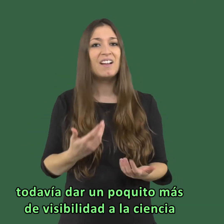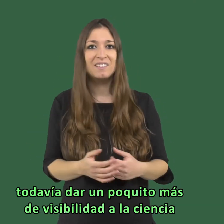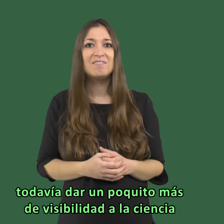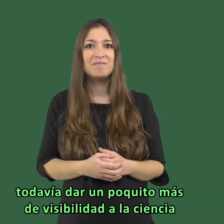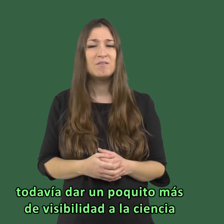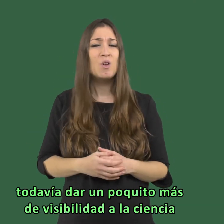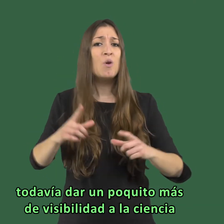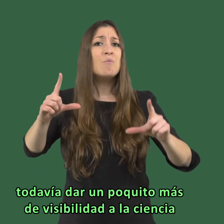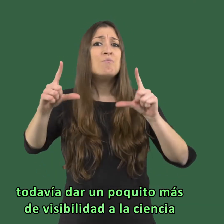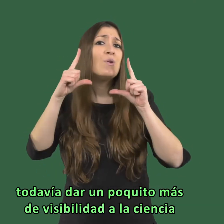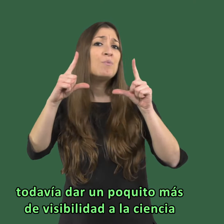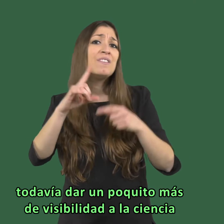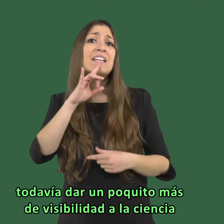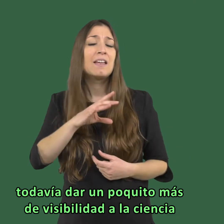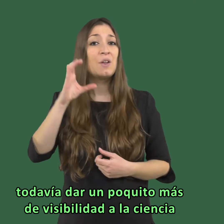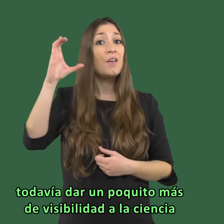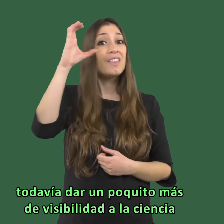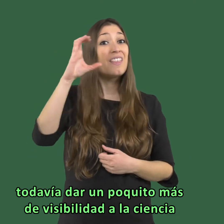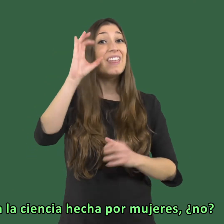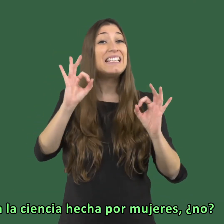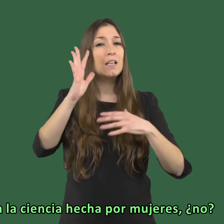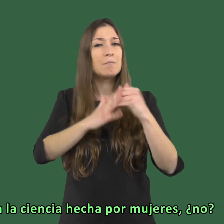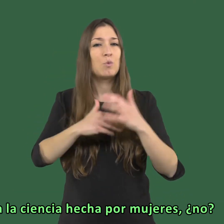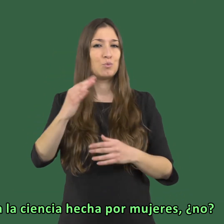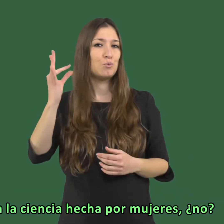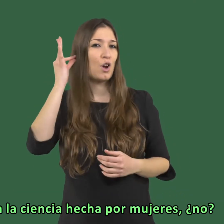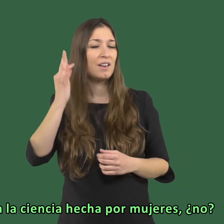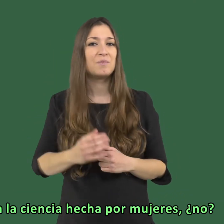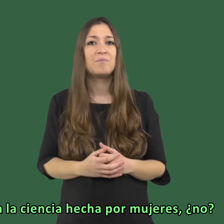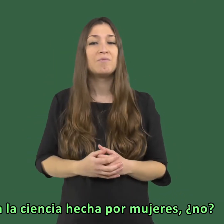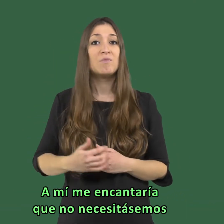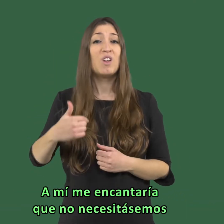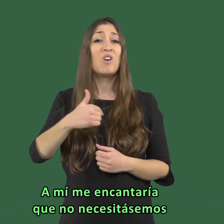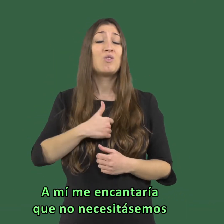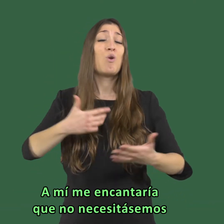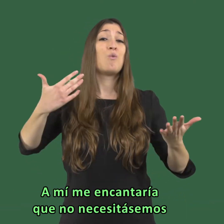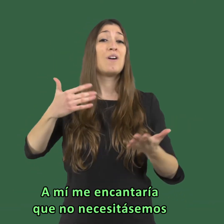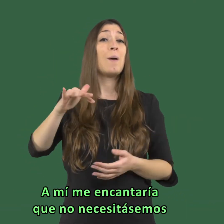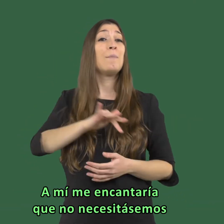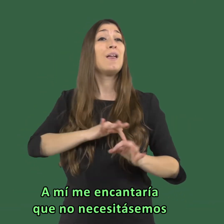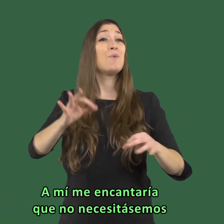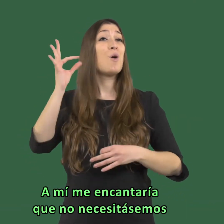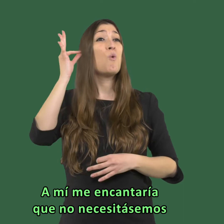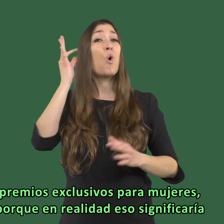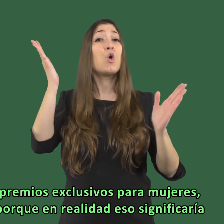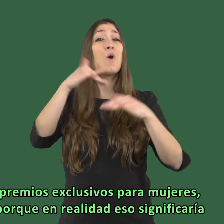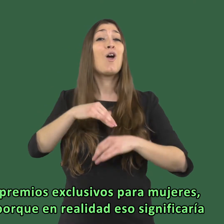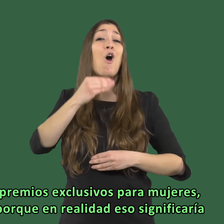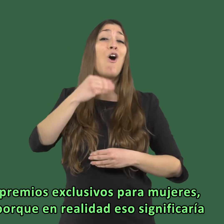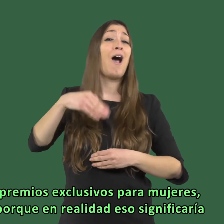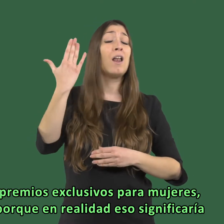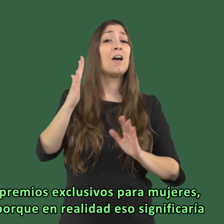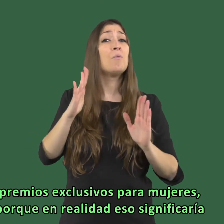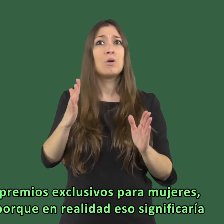todavía dar un poquito más de visibilidad a la ciencia hecha por mujeres, ¿no? A mí me encantaría que no necesitásemos premios exclusivos